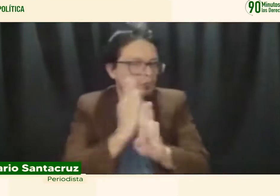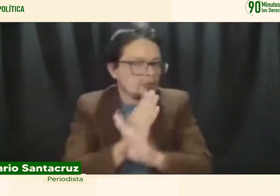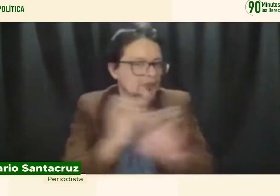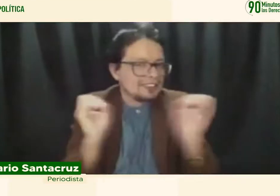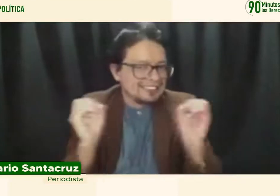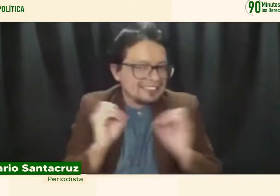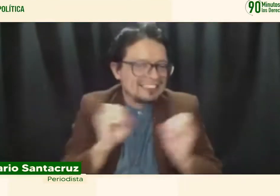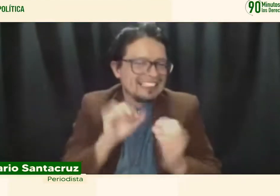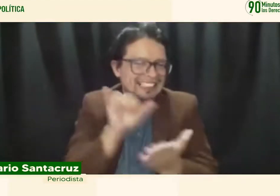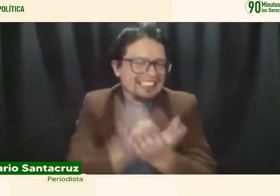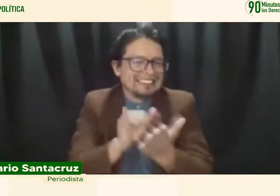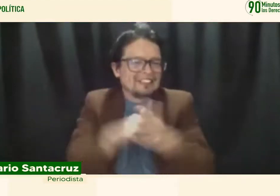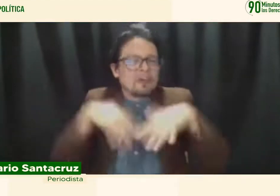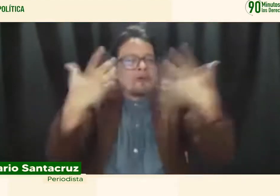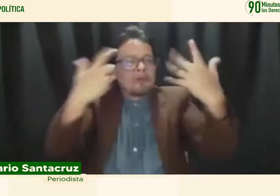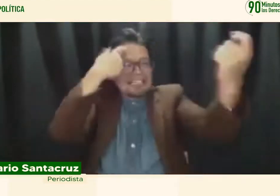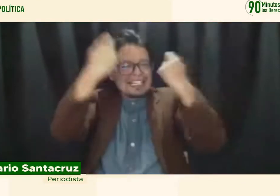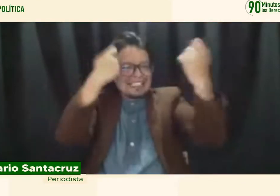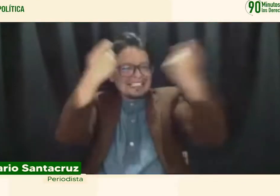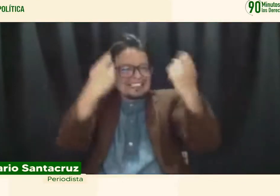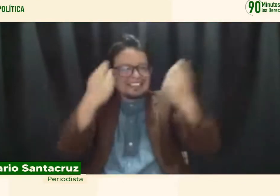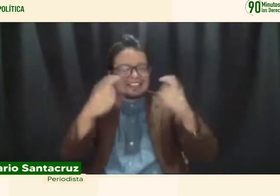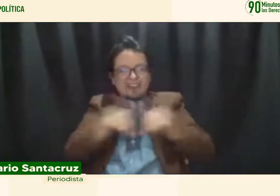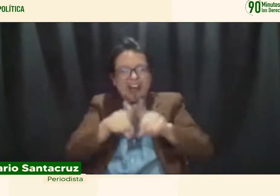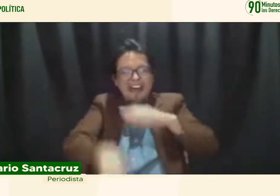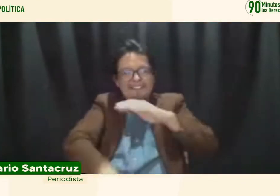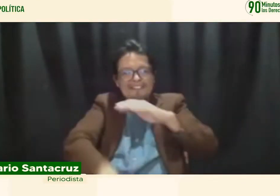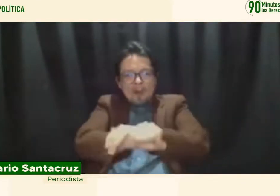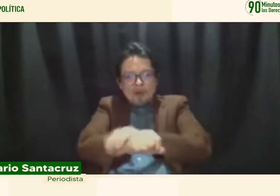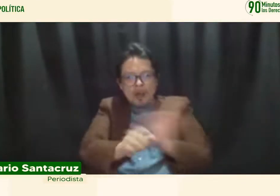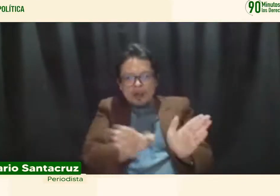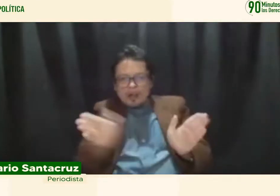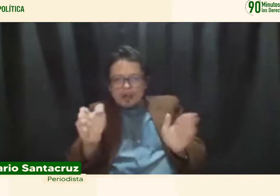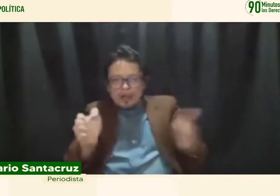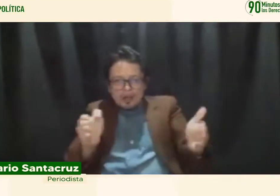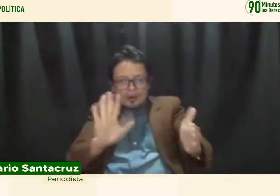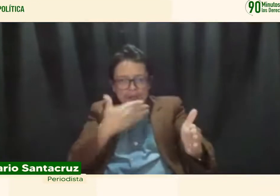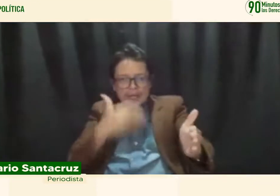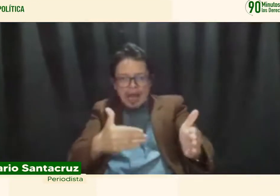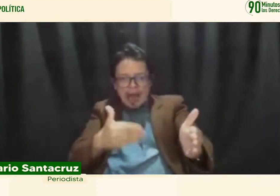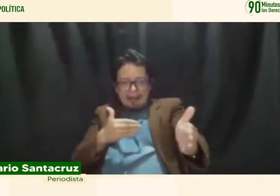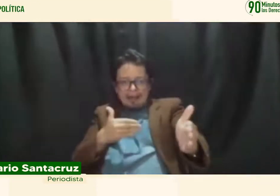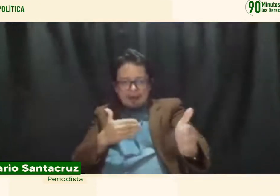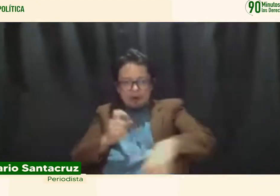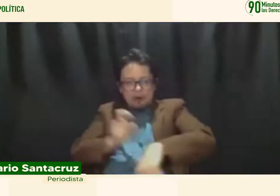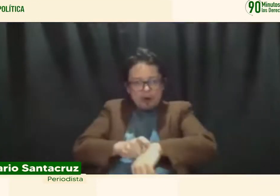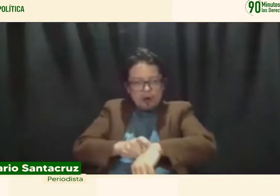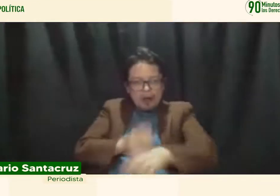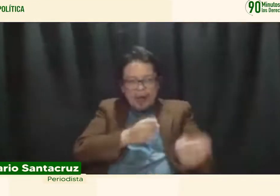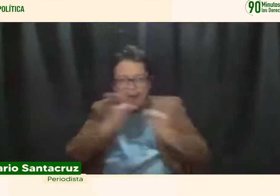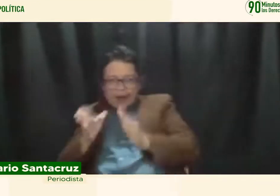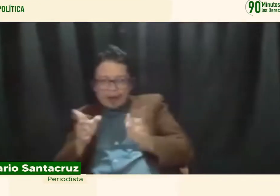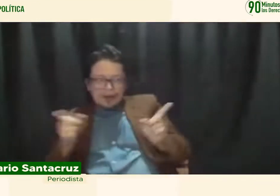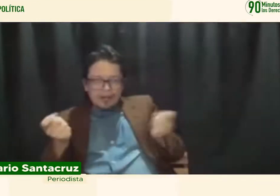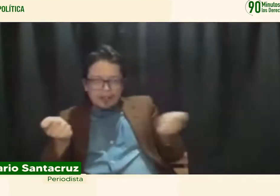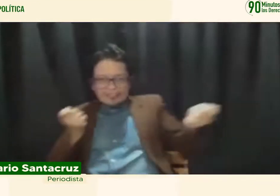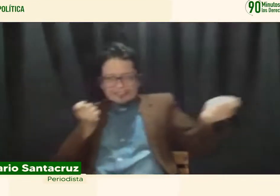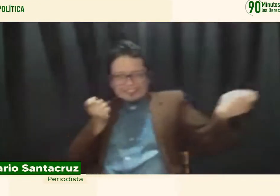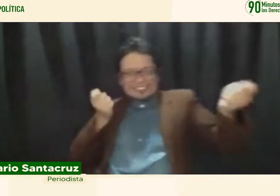la intencionalidad de los vídeos y así evitar el por supuesto cualquier tipo de problemas si así como la analogía que él dijo con un director técnico